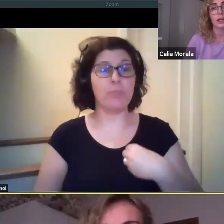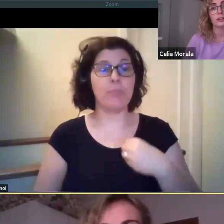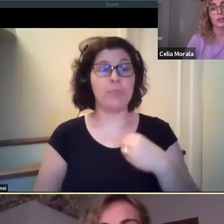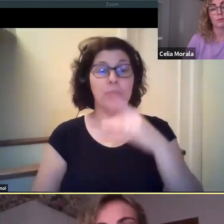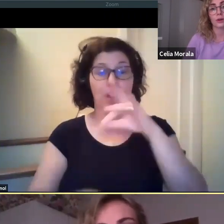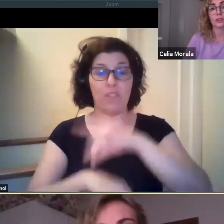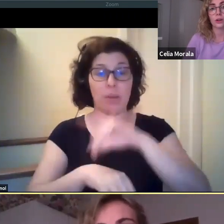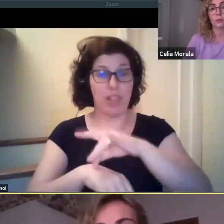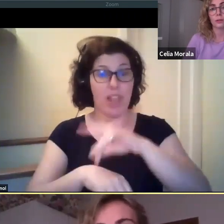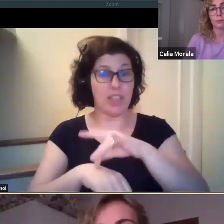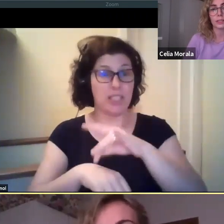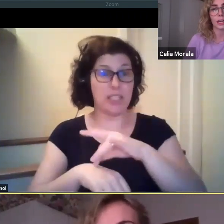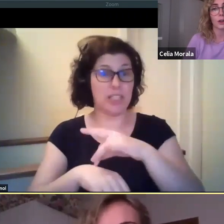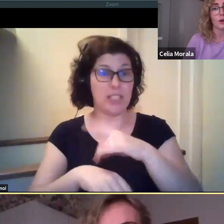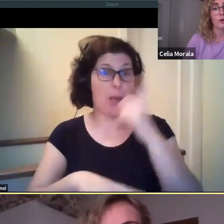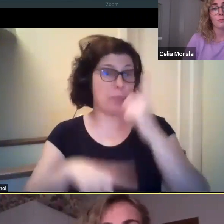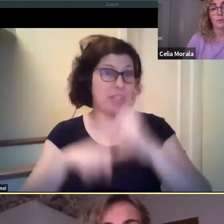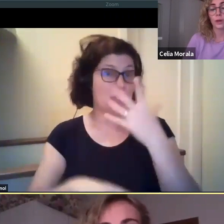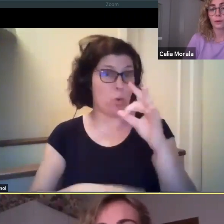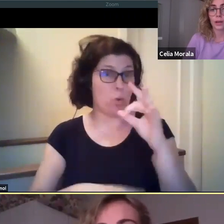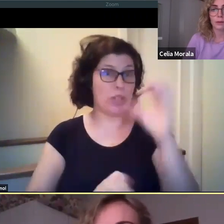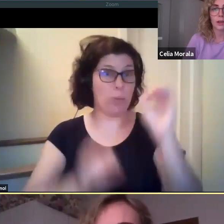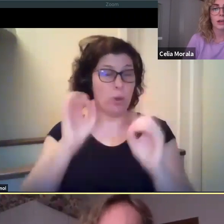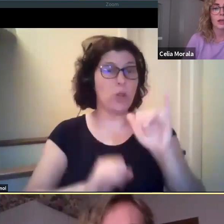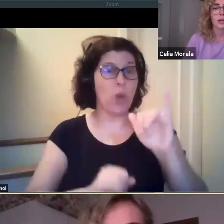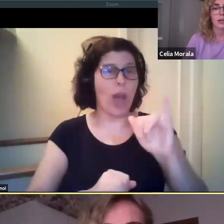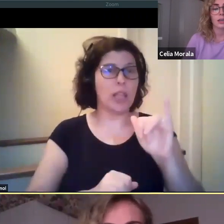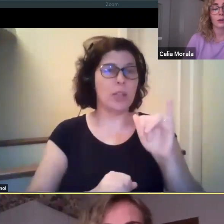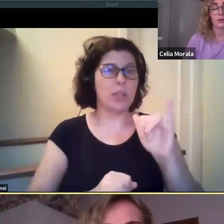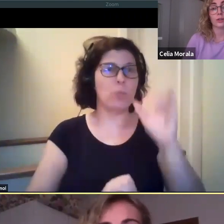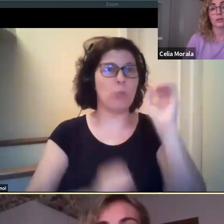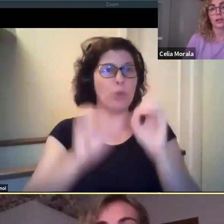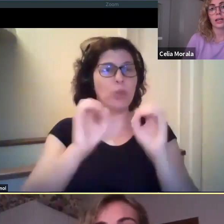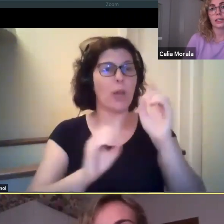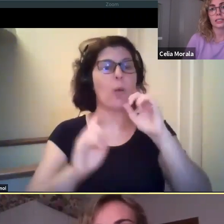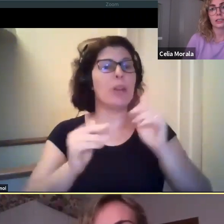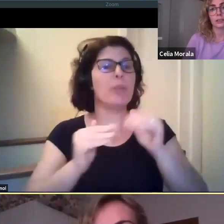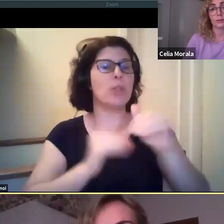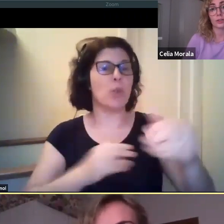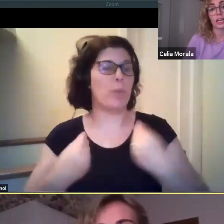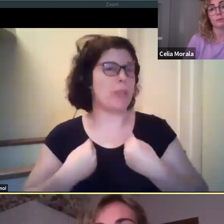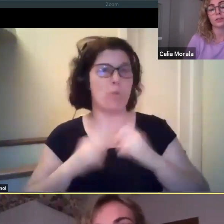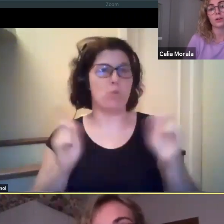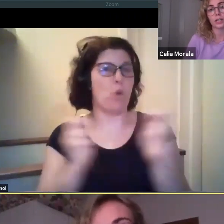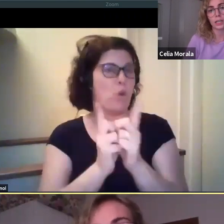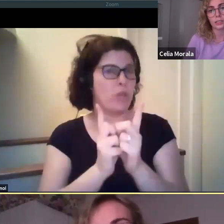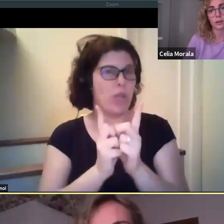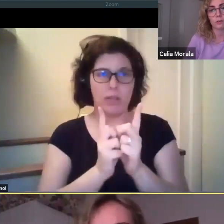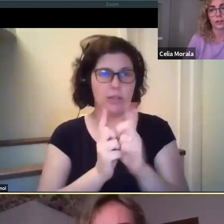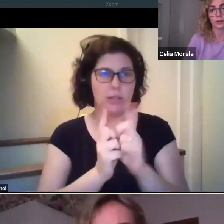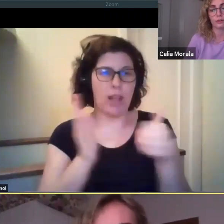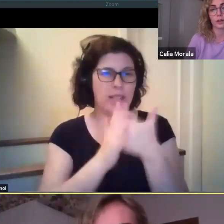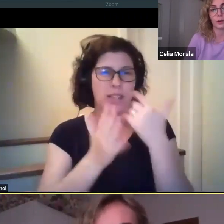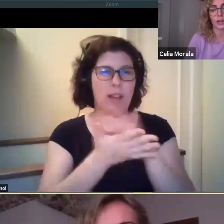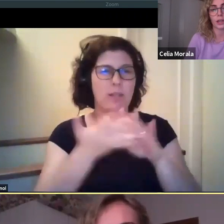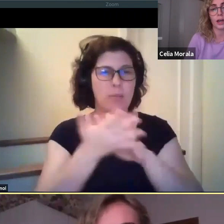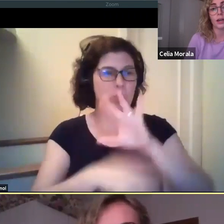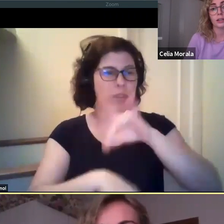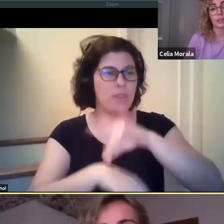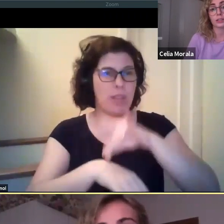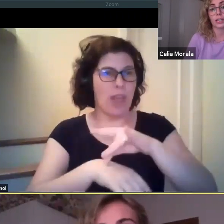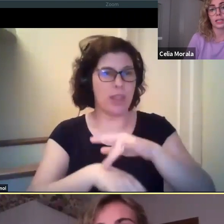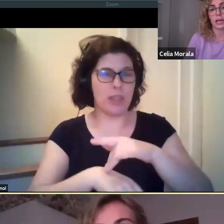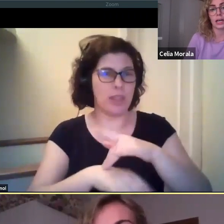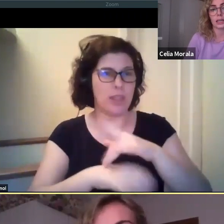casos tienen un pronóstico vital muy breve, incluso es una de son las patologías con mayor frecuencia